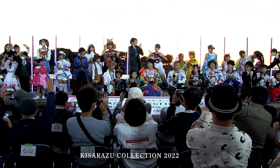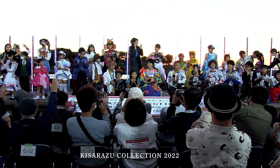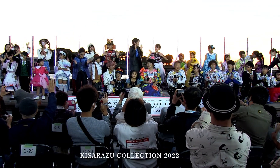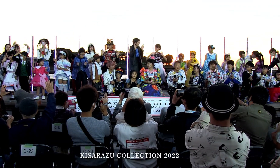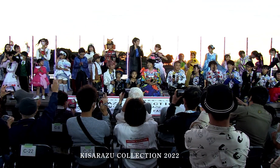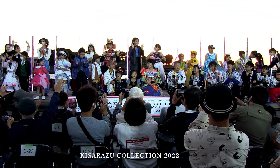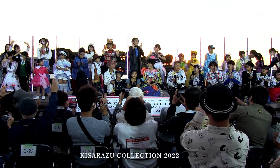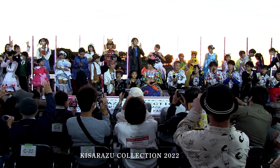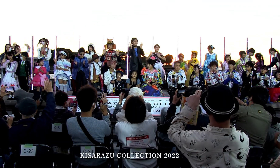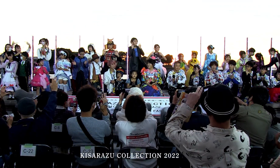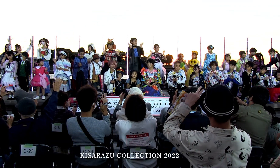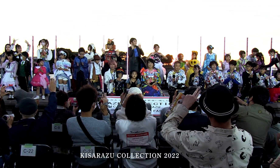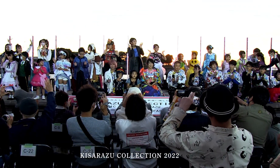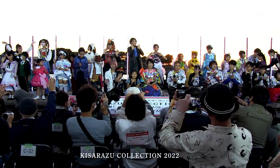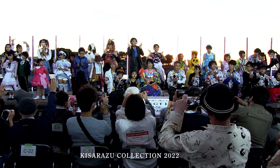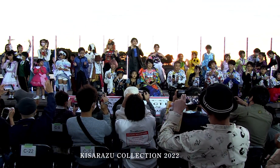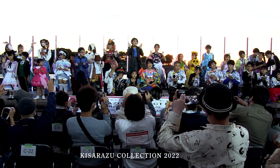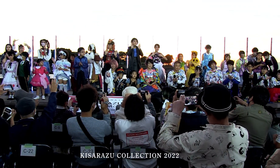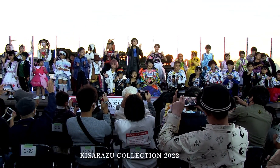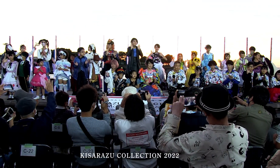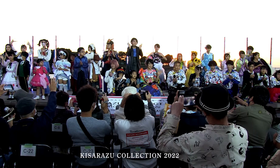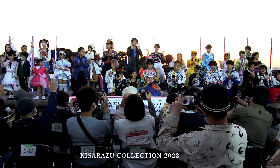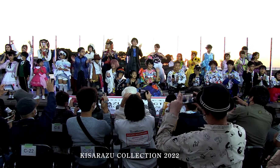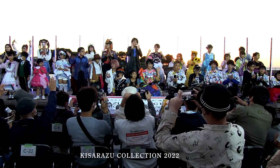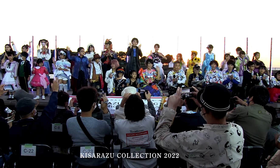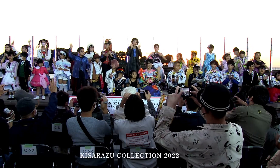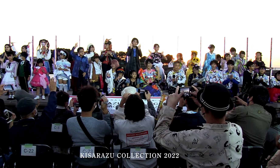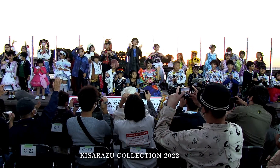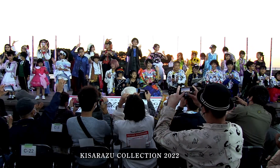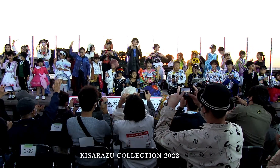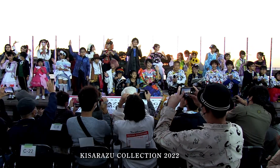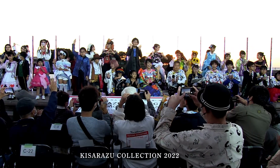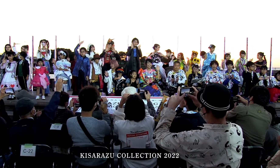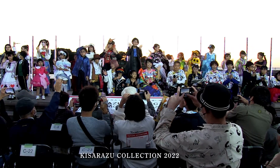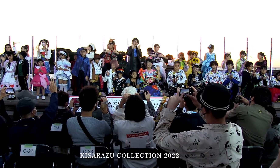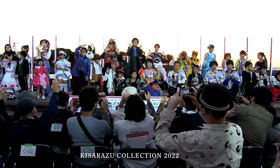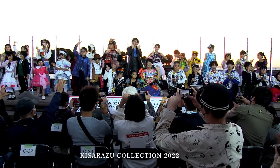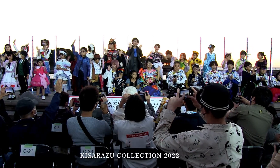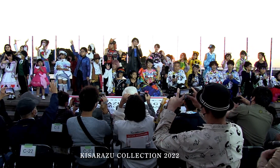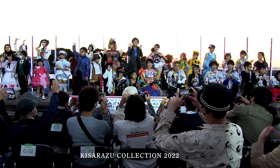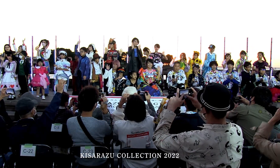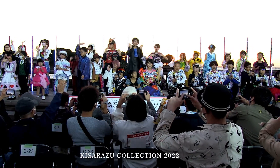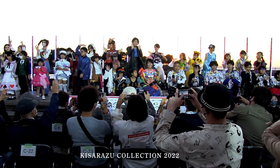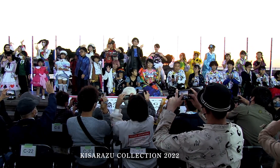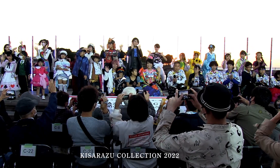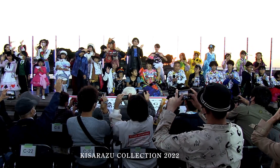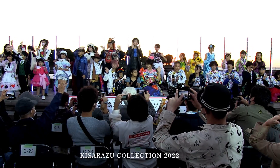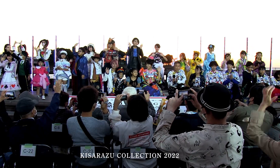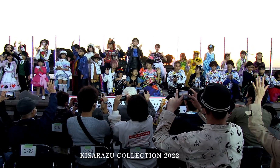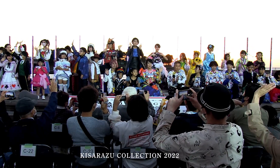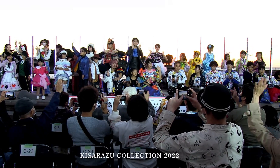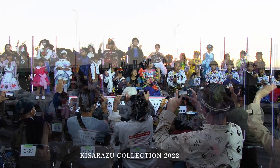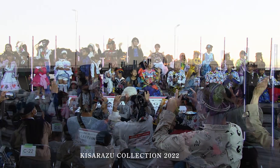祭り林が神社から聞こえる